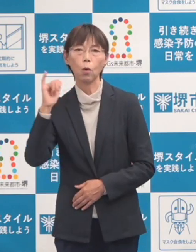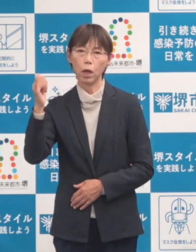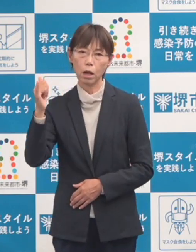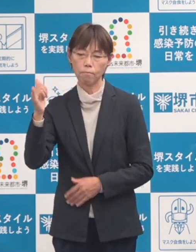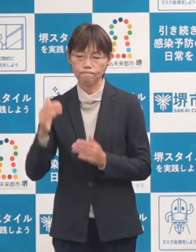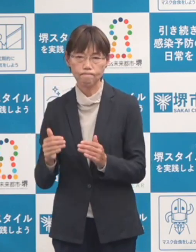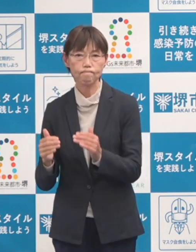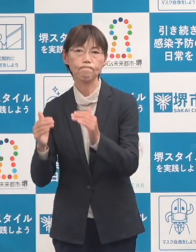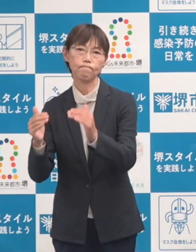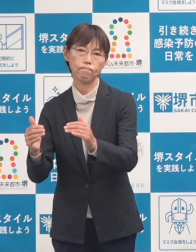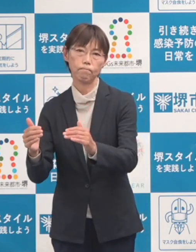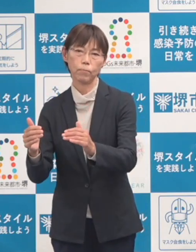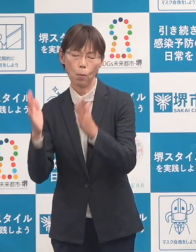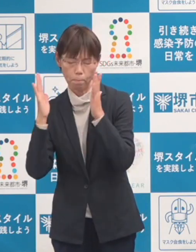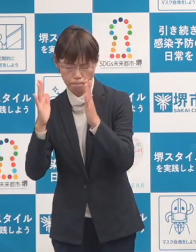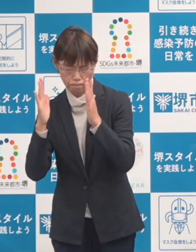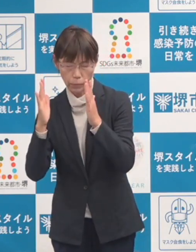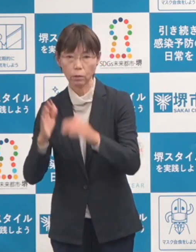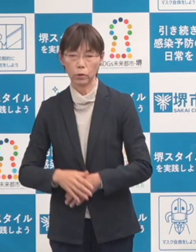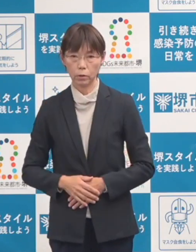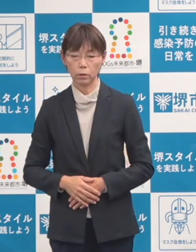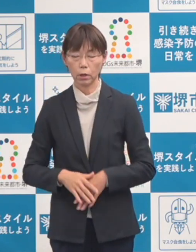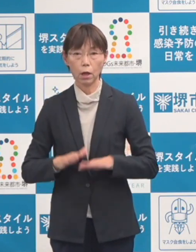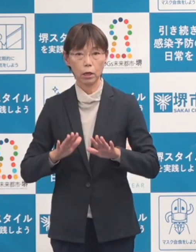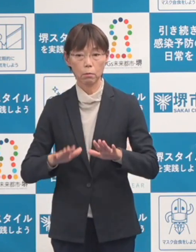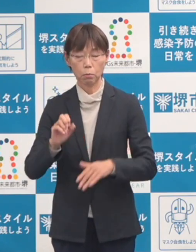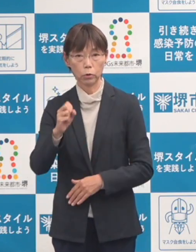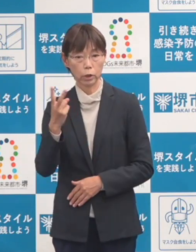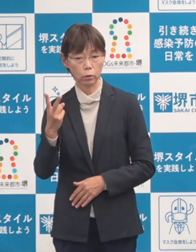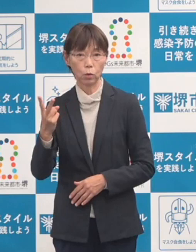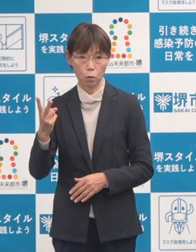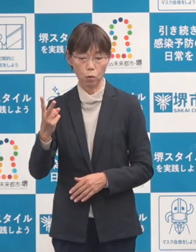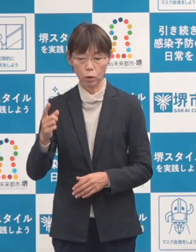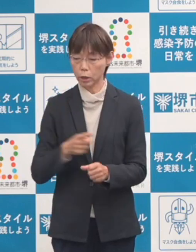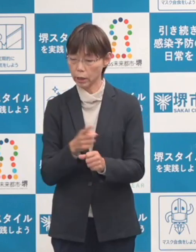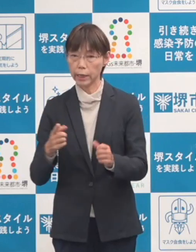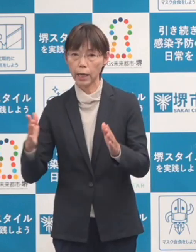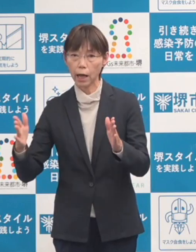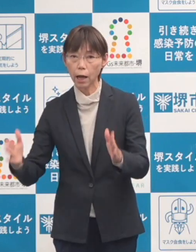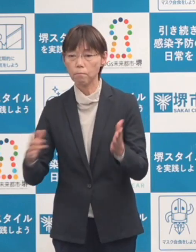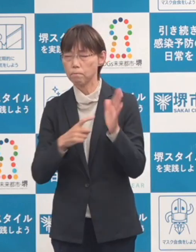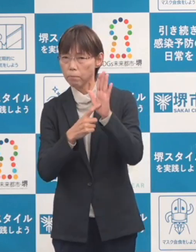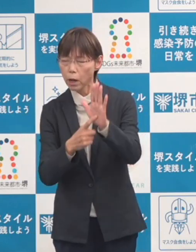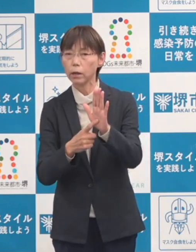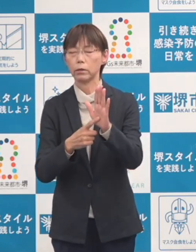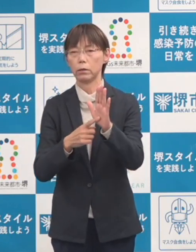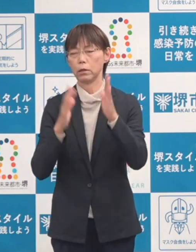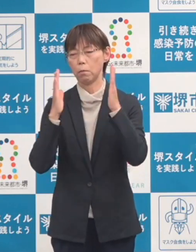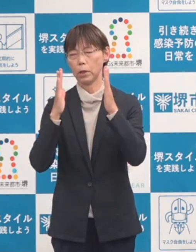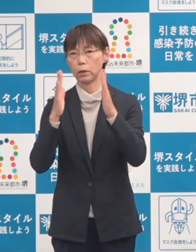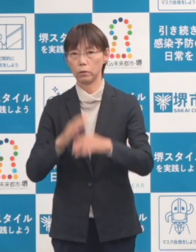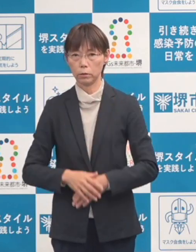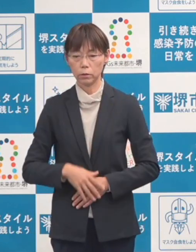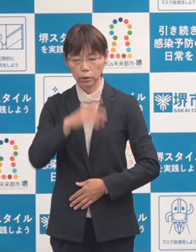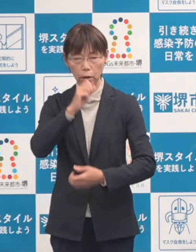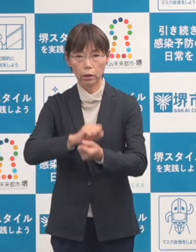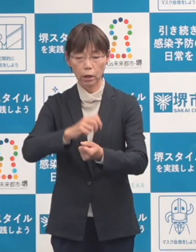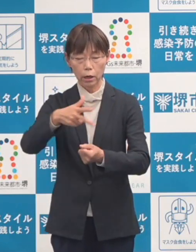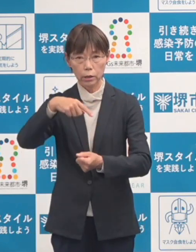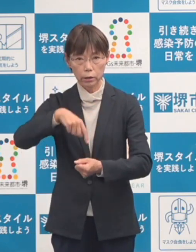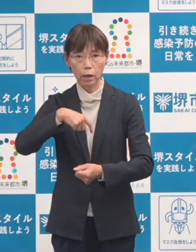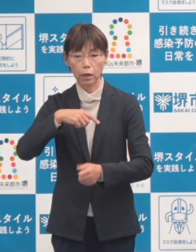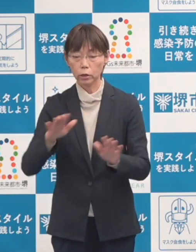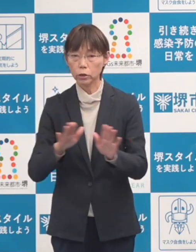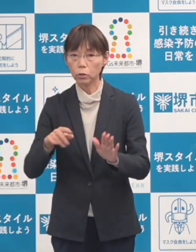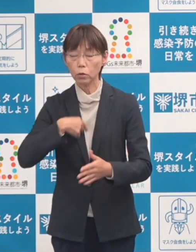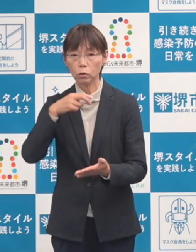て行っています。今も里親イヤーとして1年間行っています。ですので、確かにその堺市で児童自立支援施設を作る